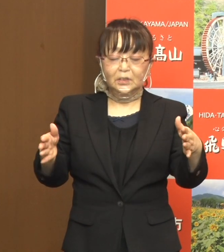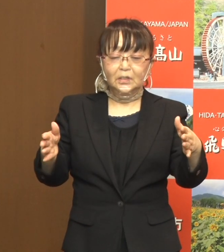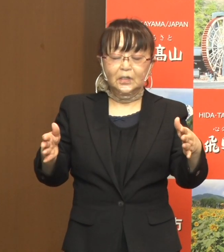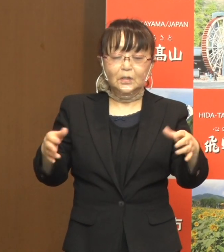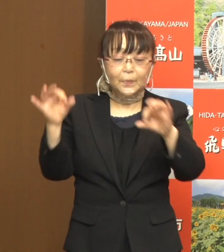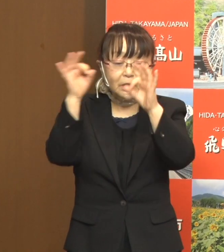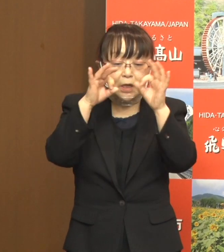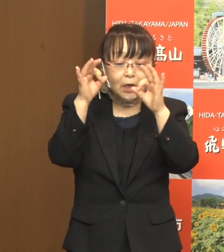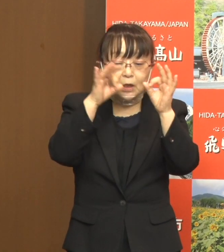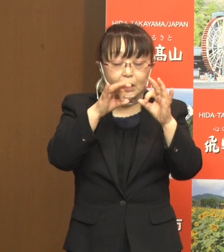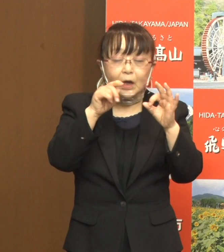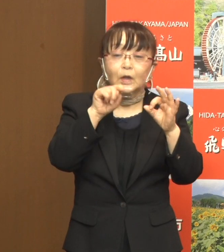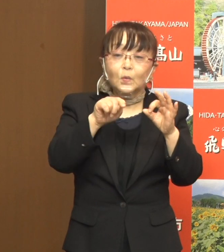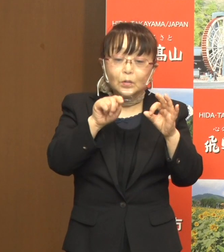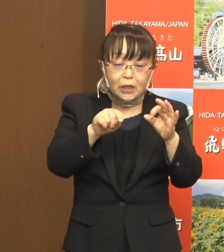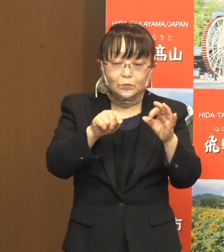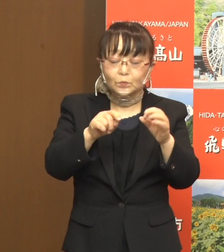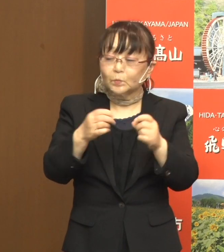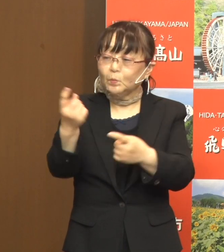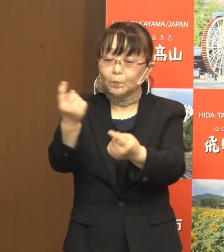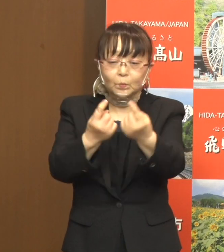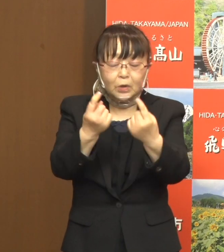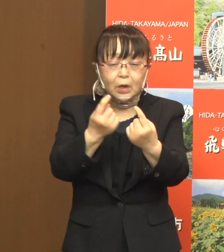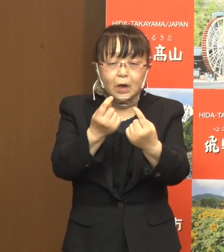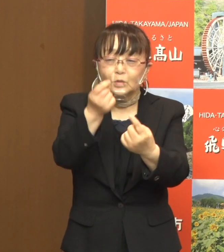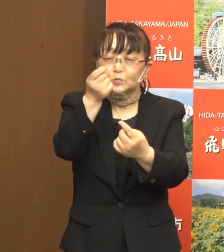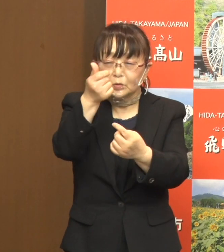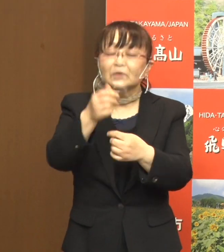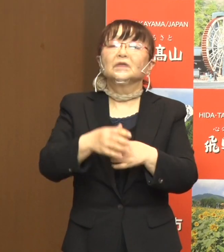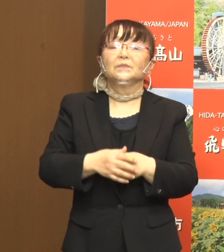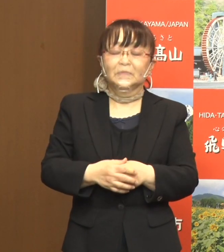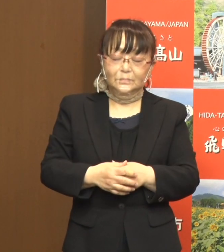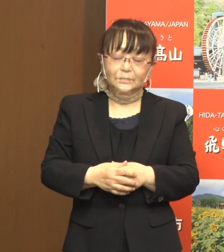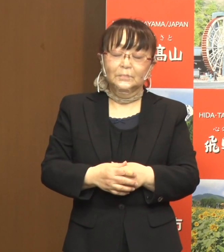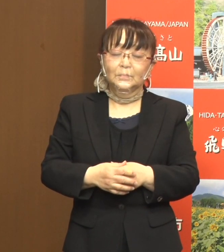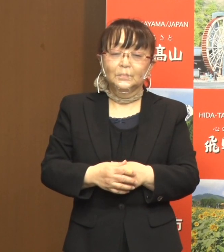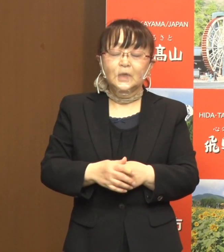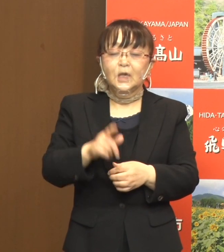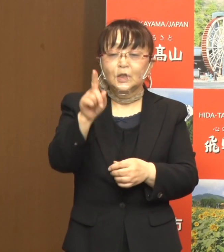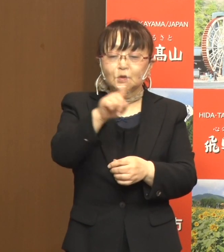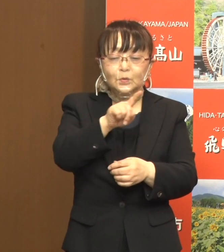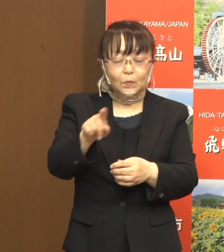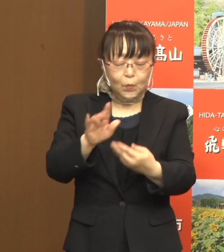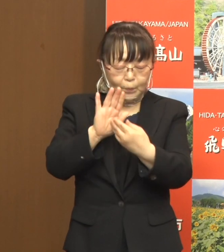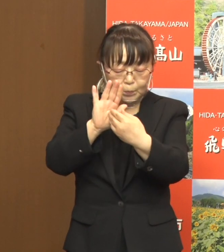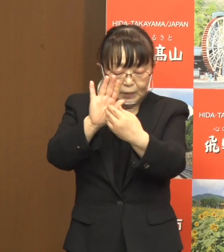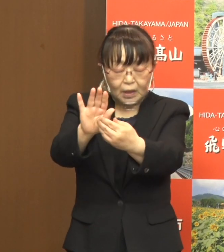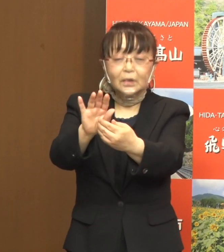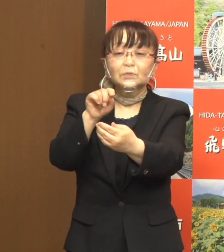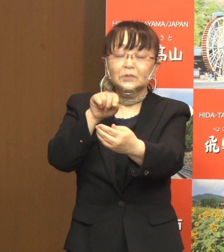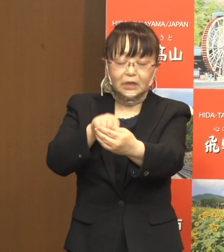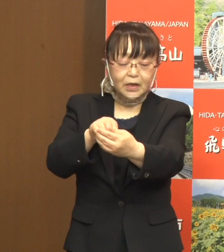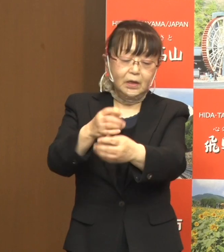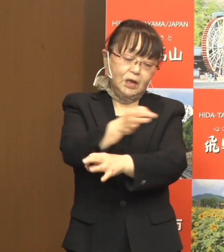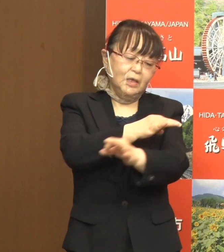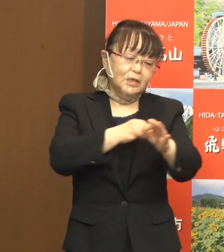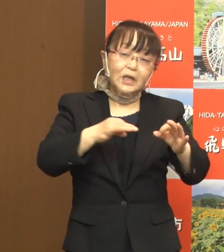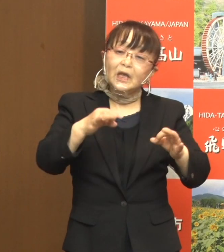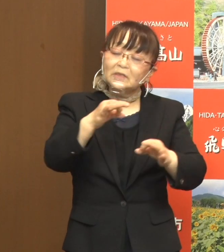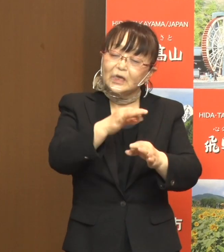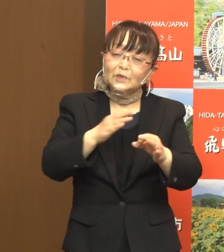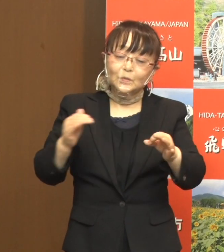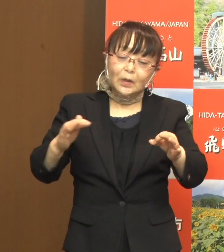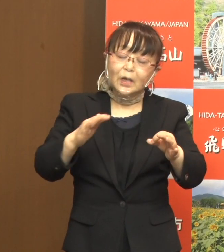人の流れが停滞をいたしまして人との接触機会を回避することなどによりまして経済回復への足踏み状態